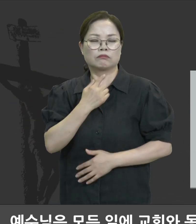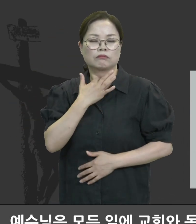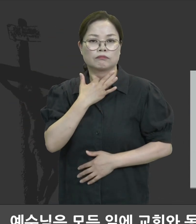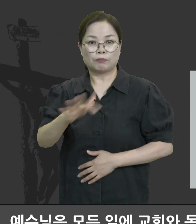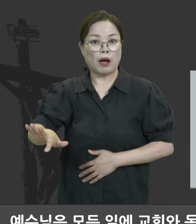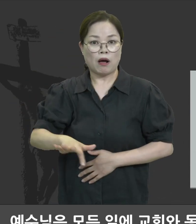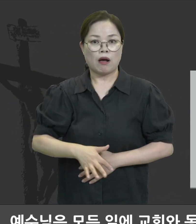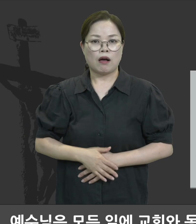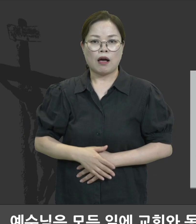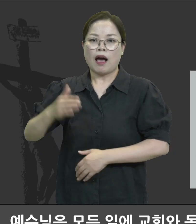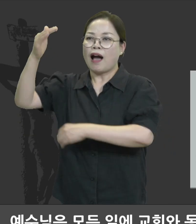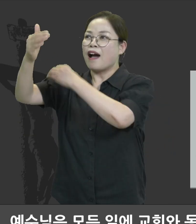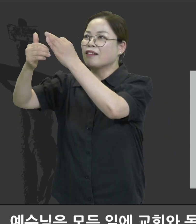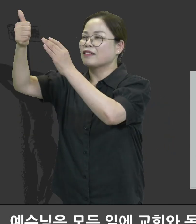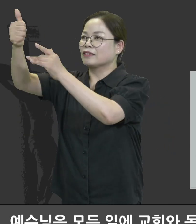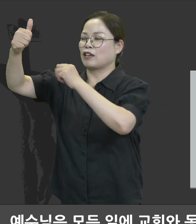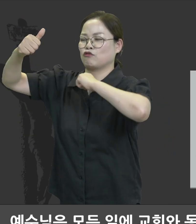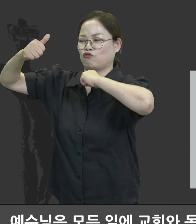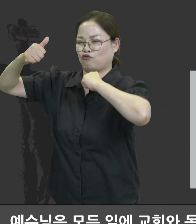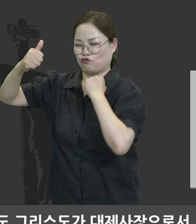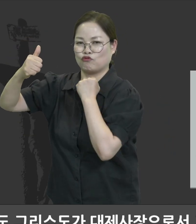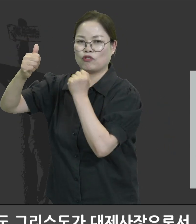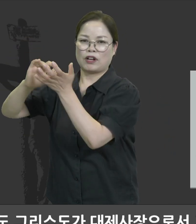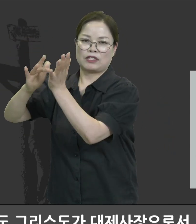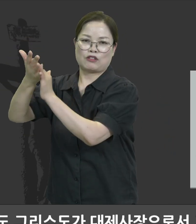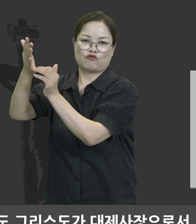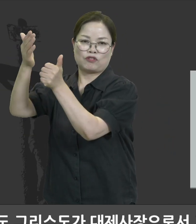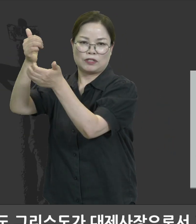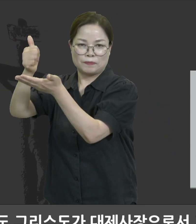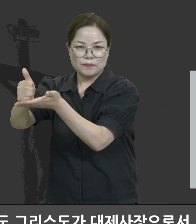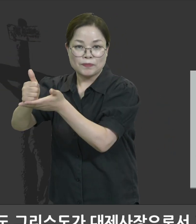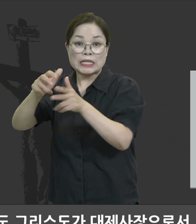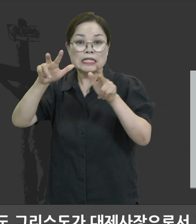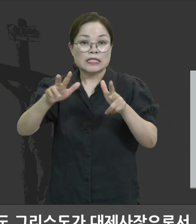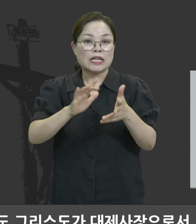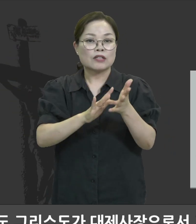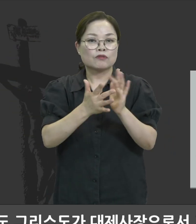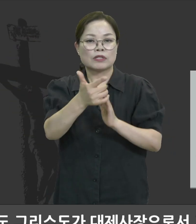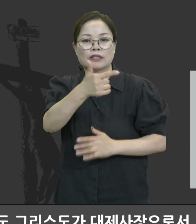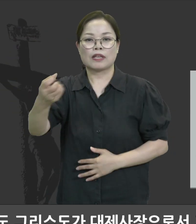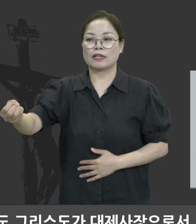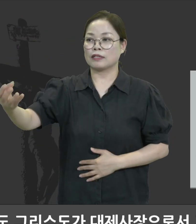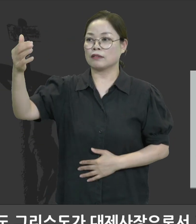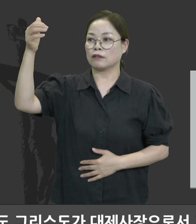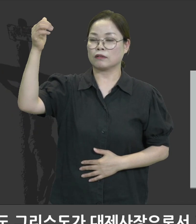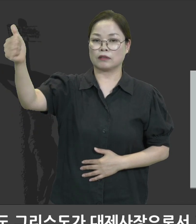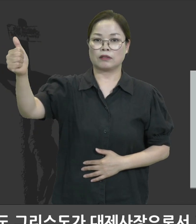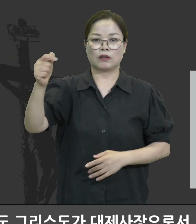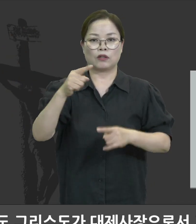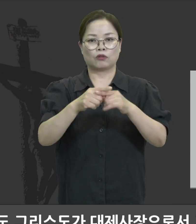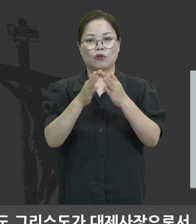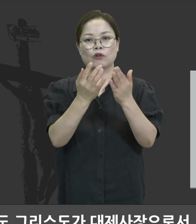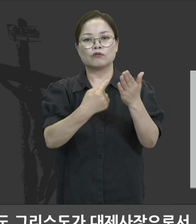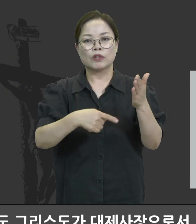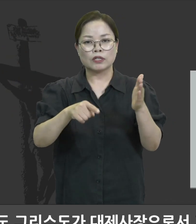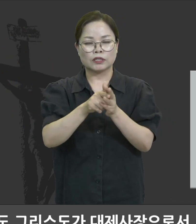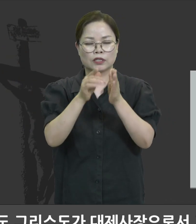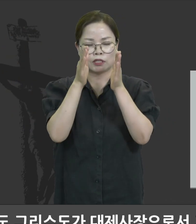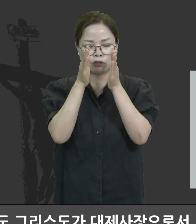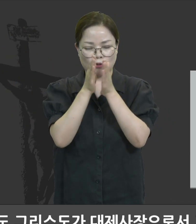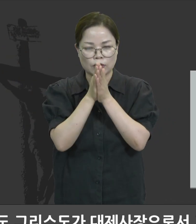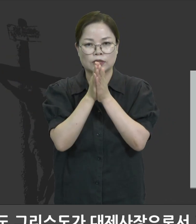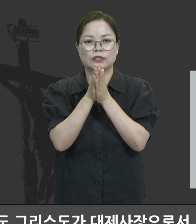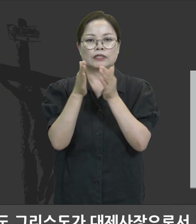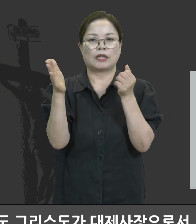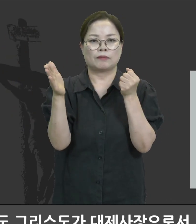않으시고 하나님께 순종하셨습니다. 지금도 그리스도가 대제사장으로서 교회를 위해 기도하시기